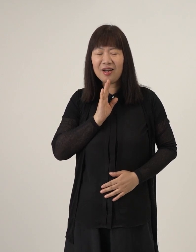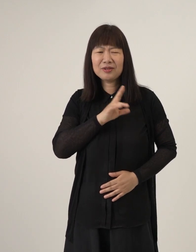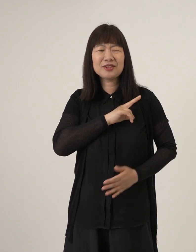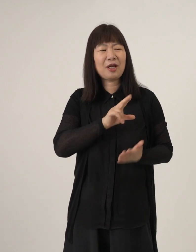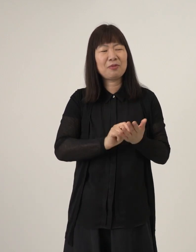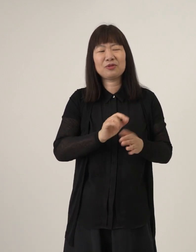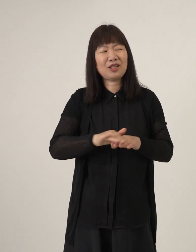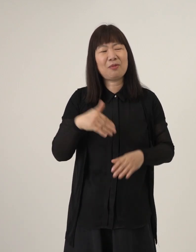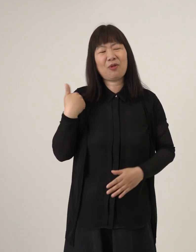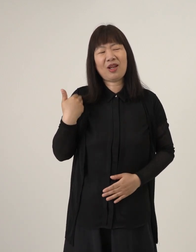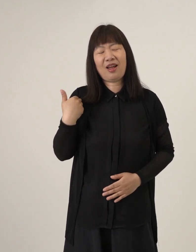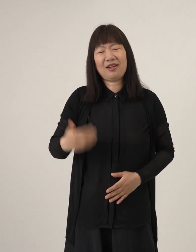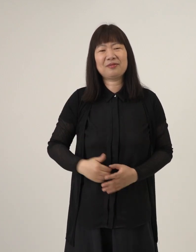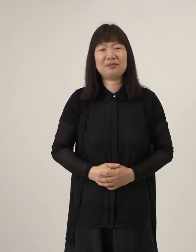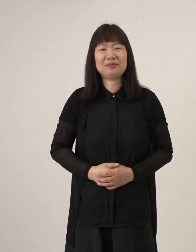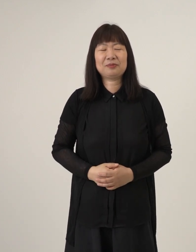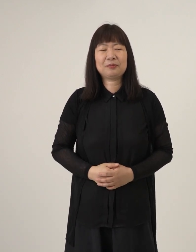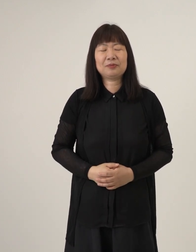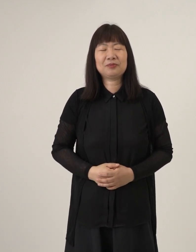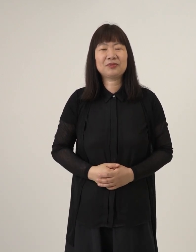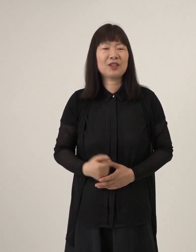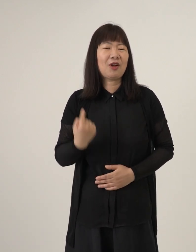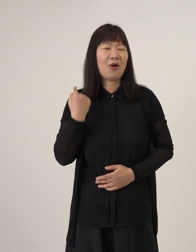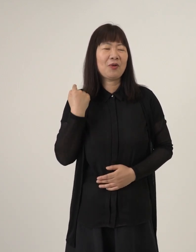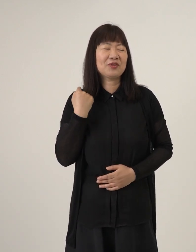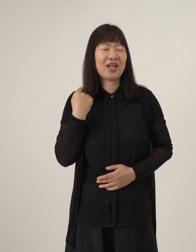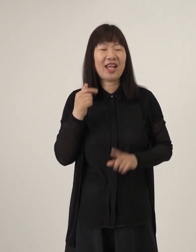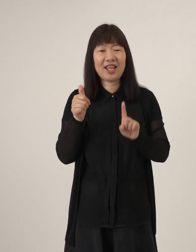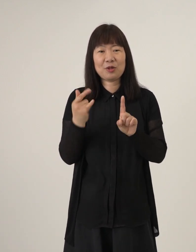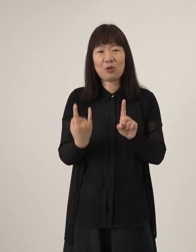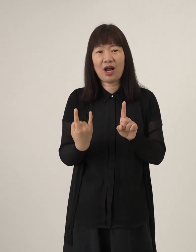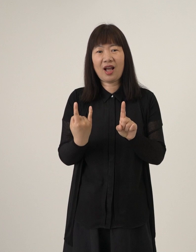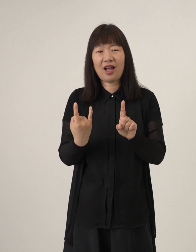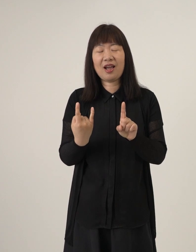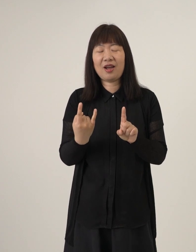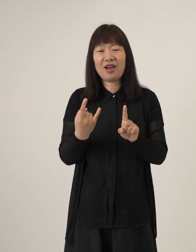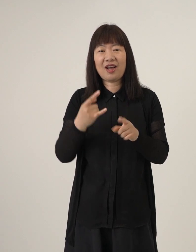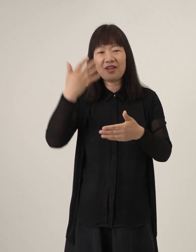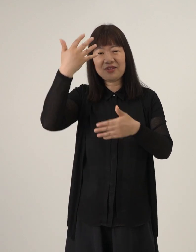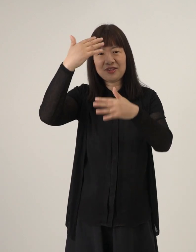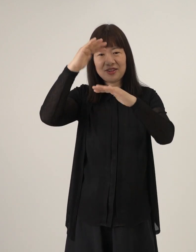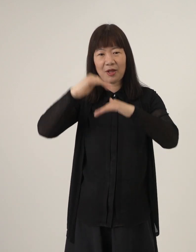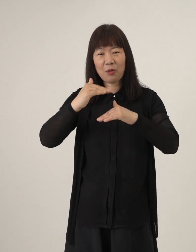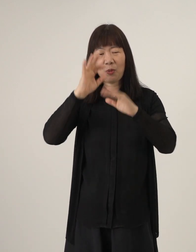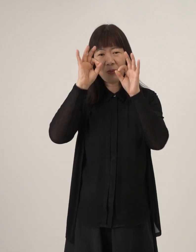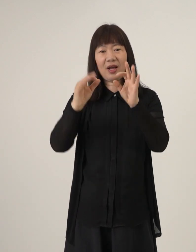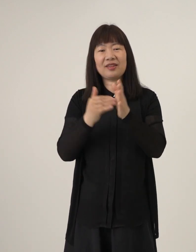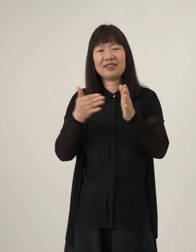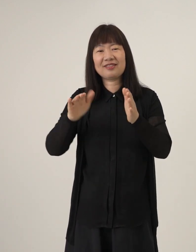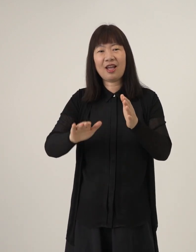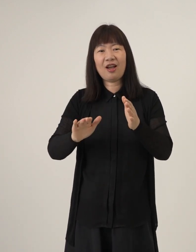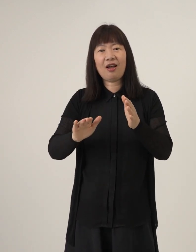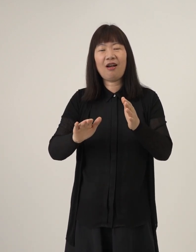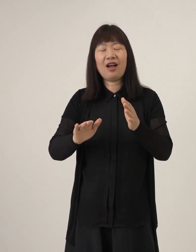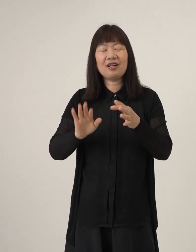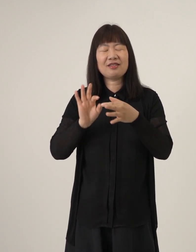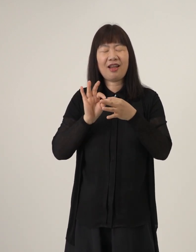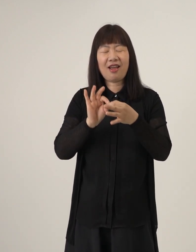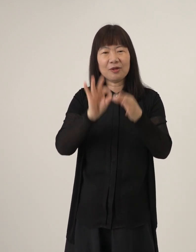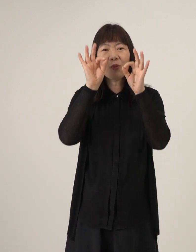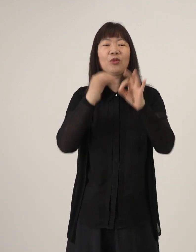제목은 잘 모르겠어요. 어제 1화를 봤는데 제가 그걸 끝까지 봐야